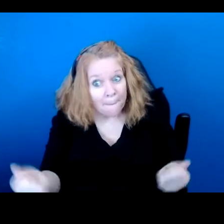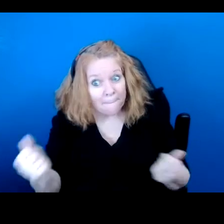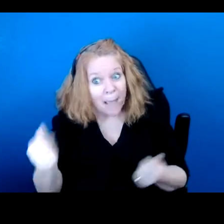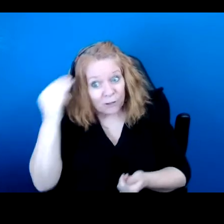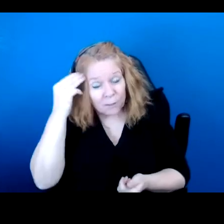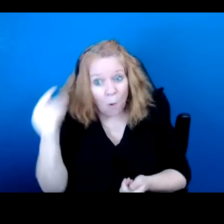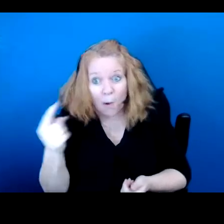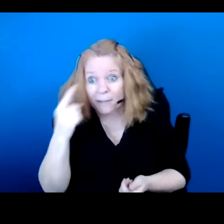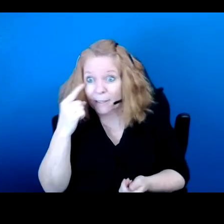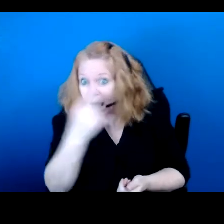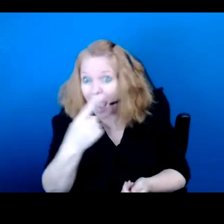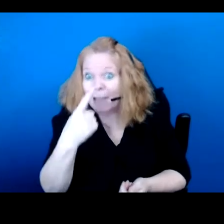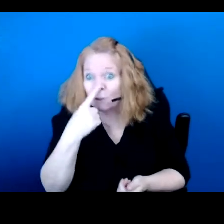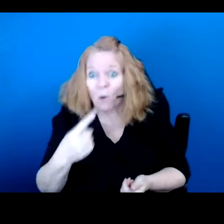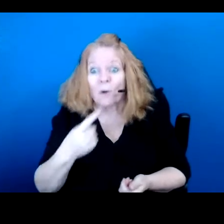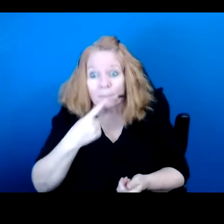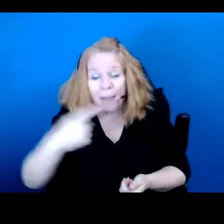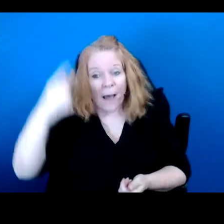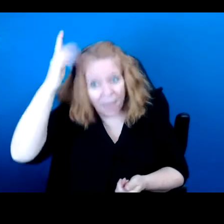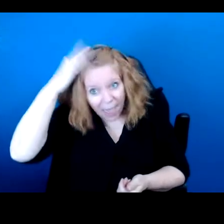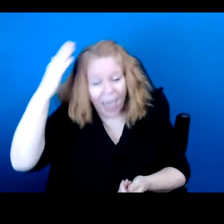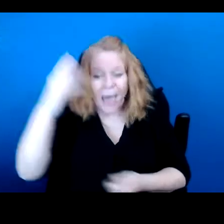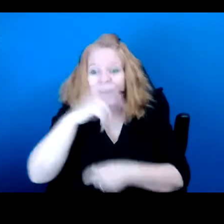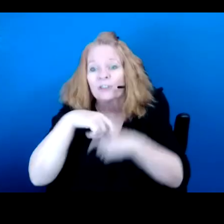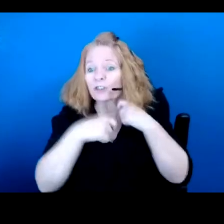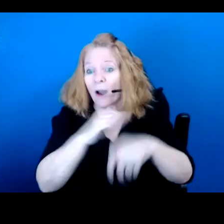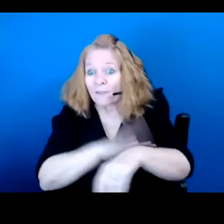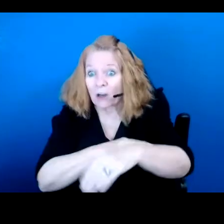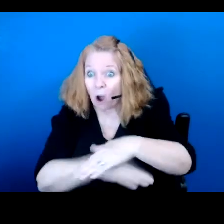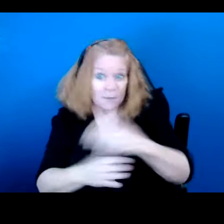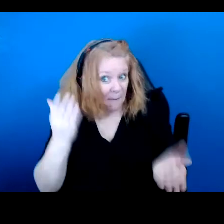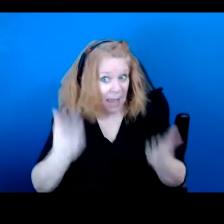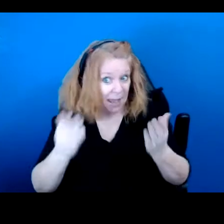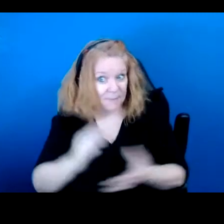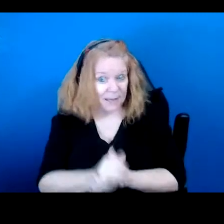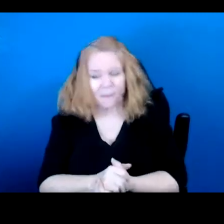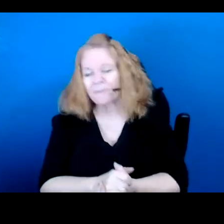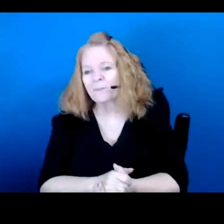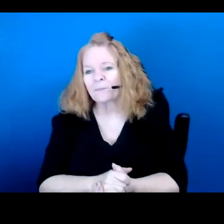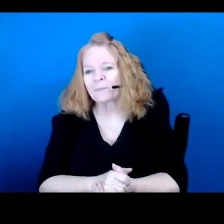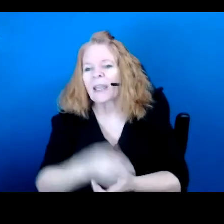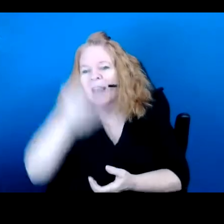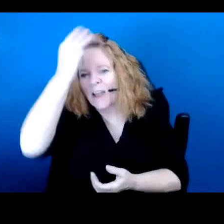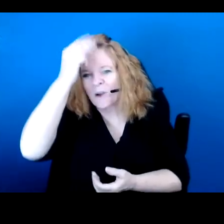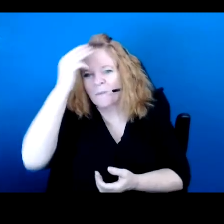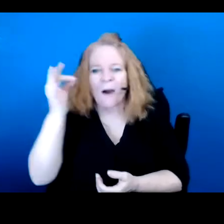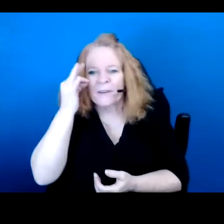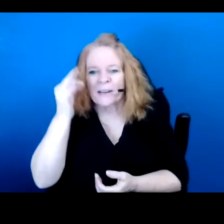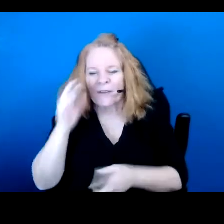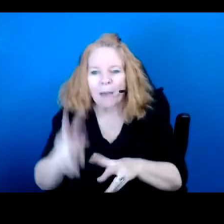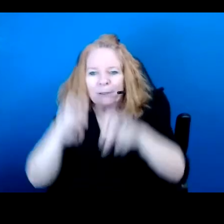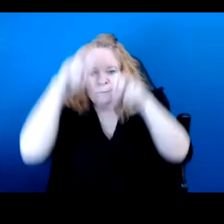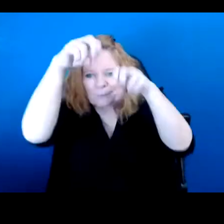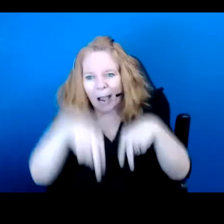y entonces vamos a verificar si quizás lo que estamos buscando de movilice esté cerca de aquí marvin y